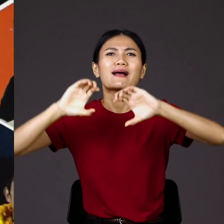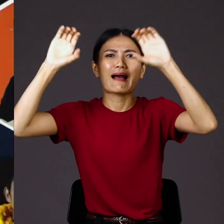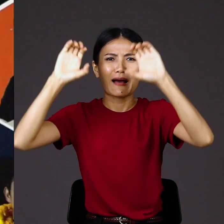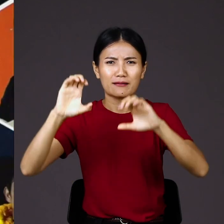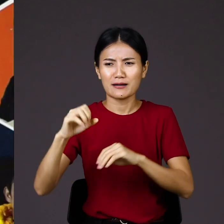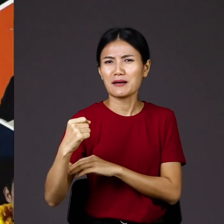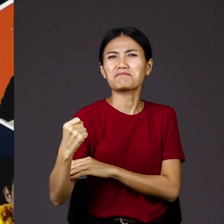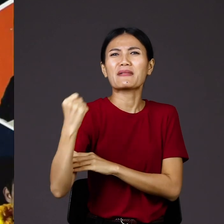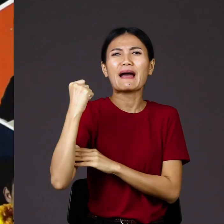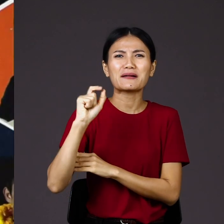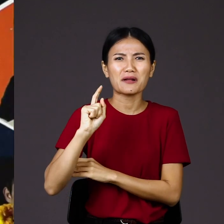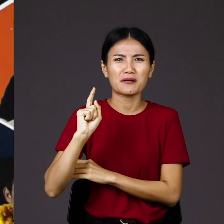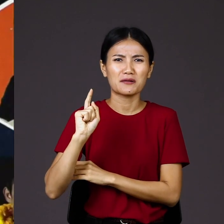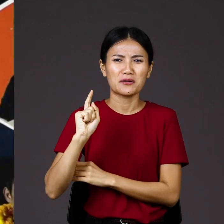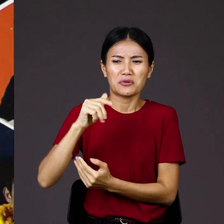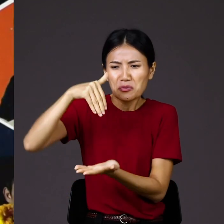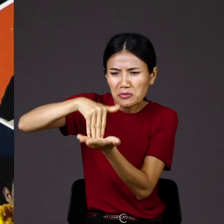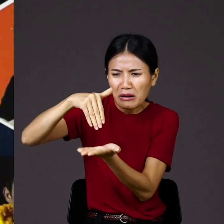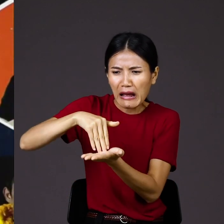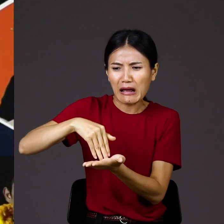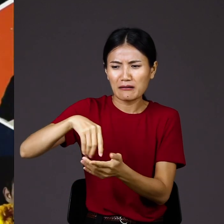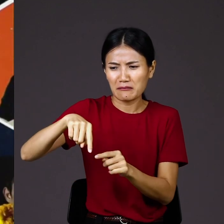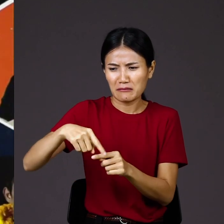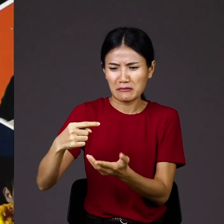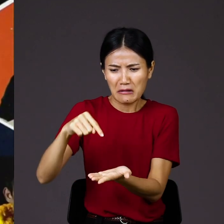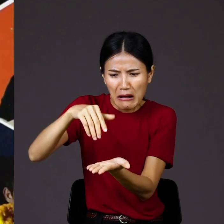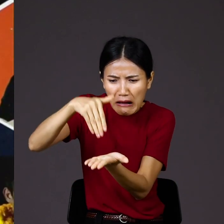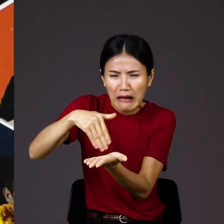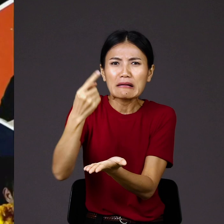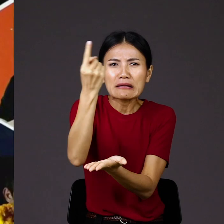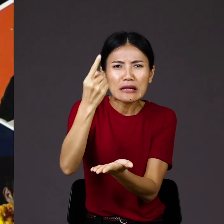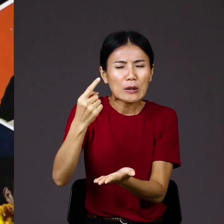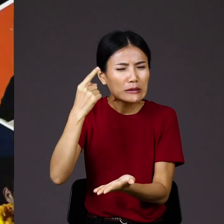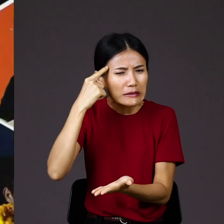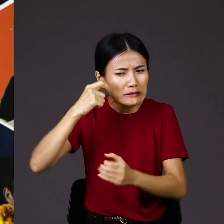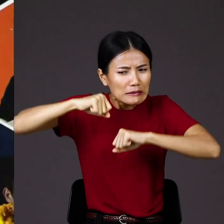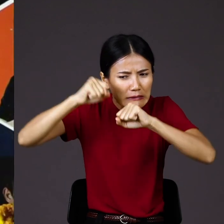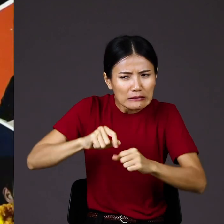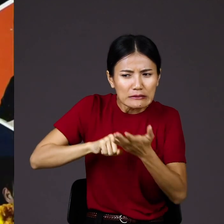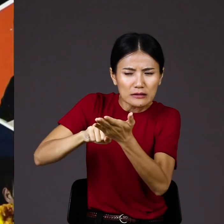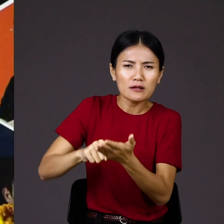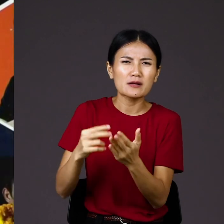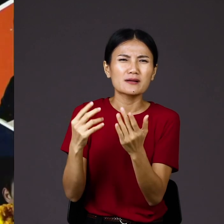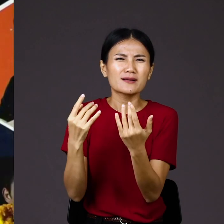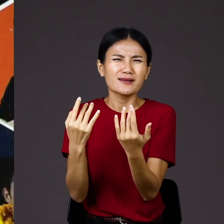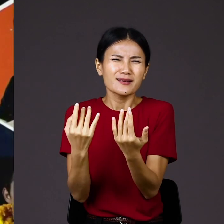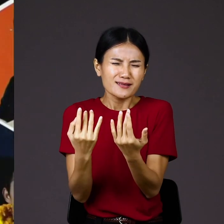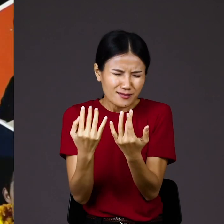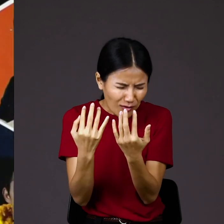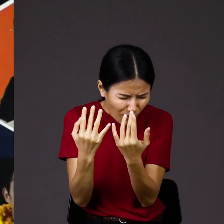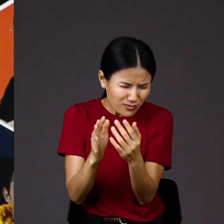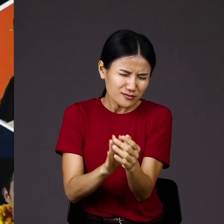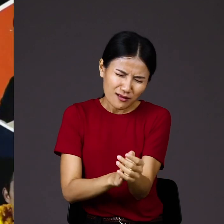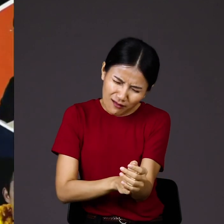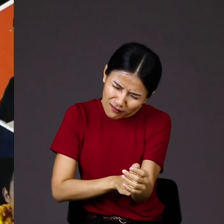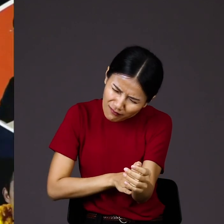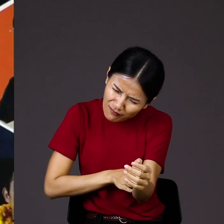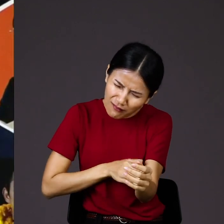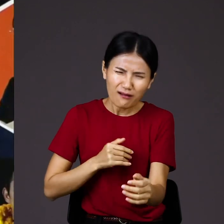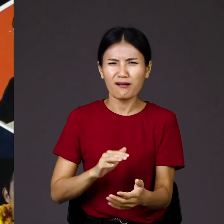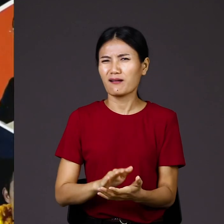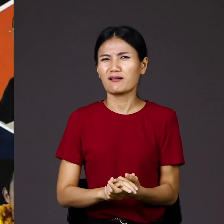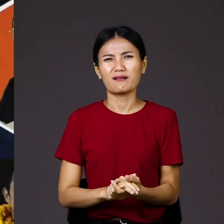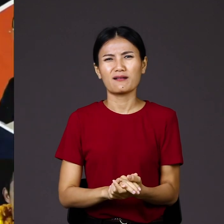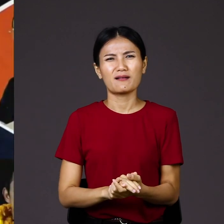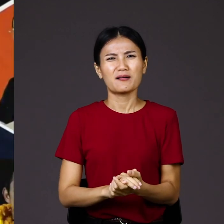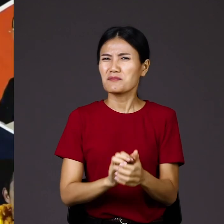ที่รวมศูนย์เอาไว้ที่ส่วนกลางแต่เพียงอย่างเดียวจะตัดสินใจอะไรก็ล่าช้าจะตัดสินใจอะไรก็ไม่ตรง